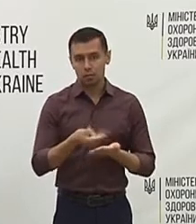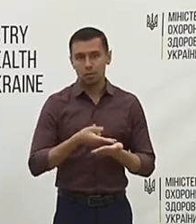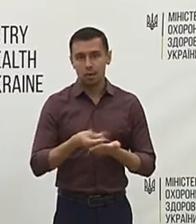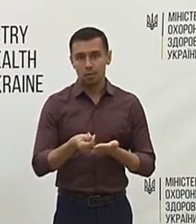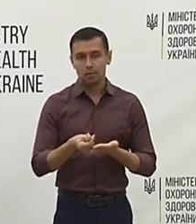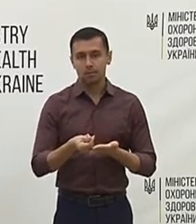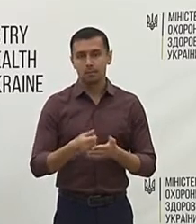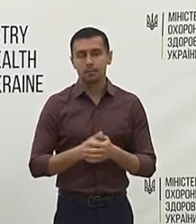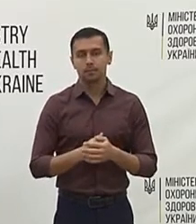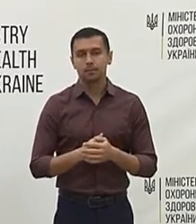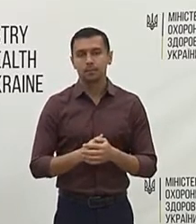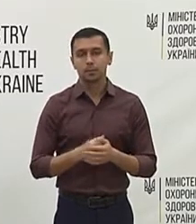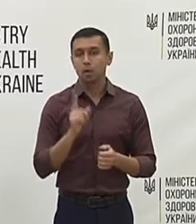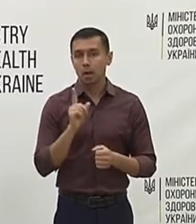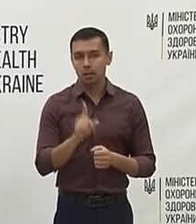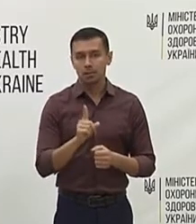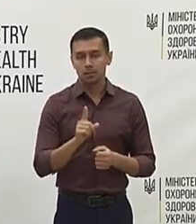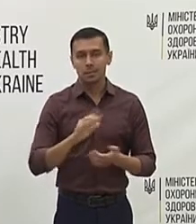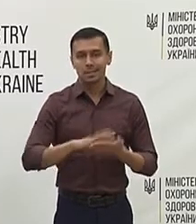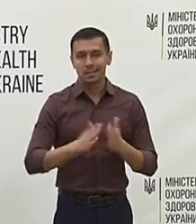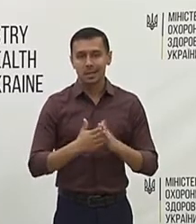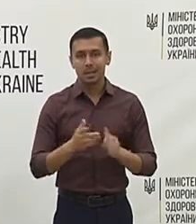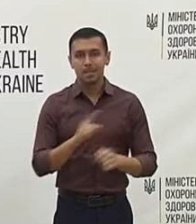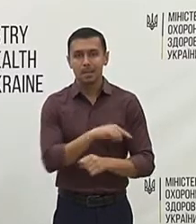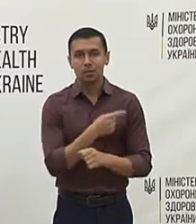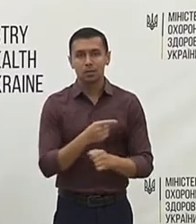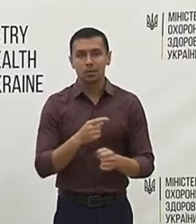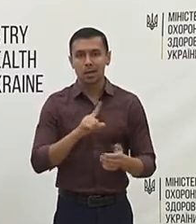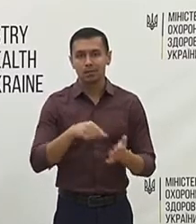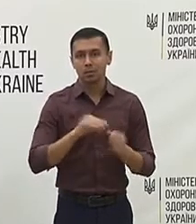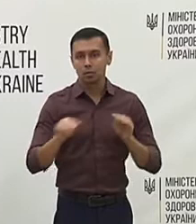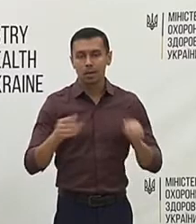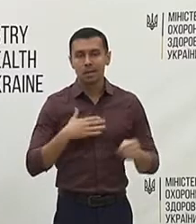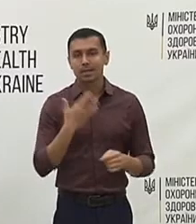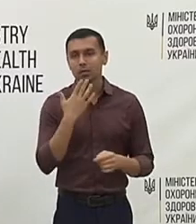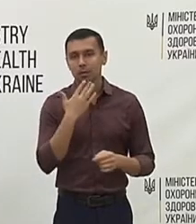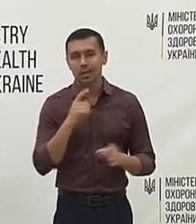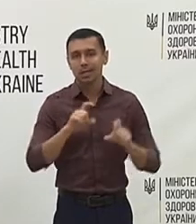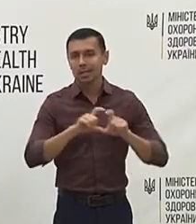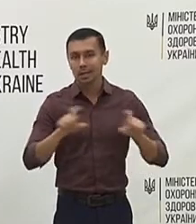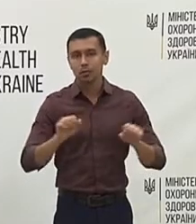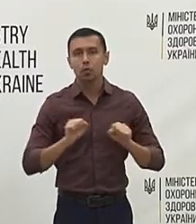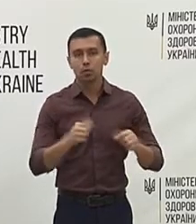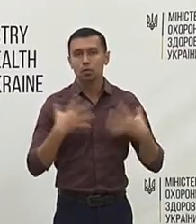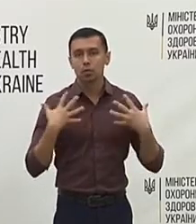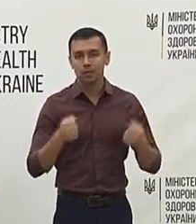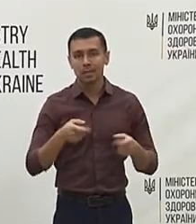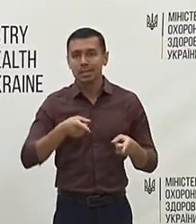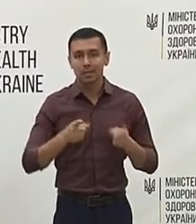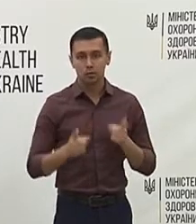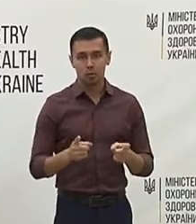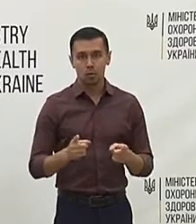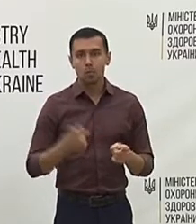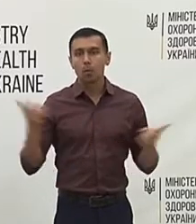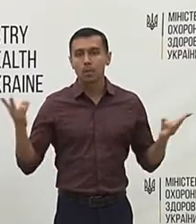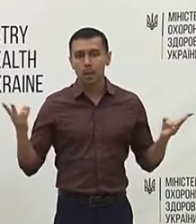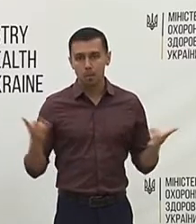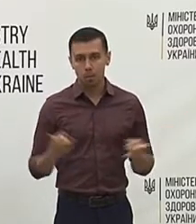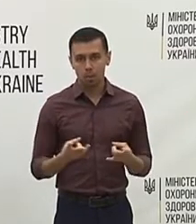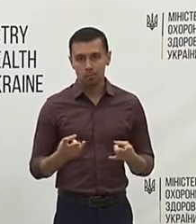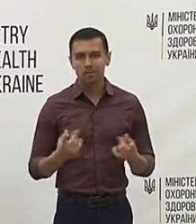фінансування. До речі, стан медичної інфраструктури наших національних закладів охорони здоров'я дійсно